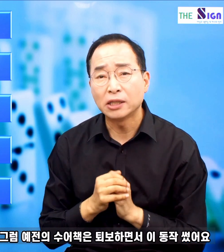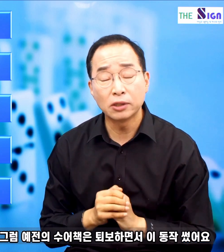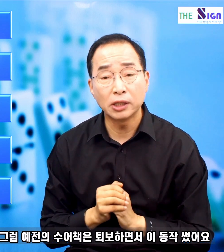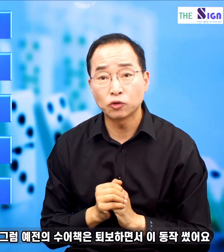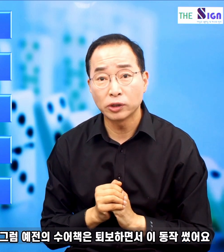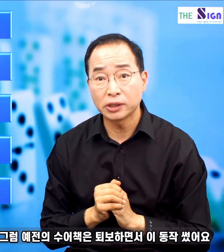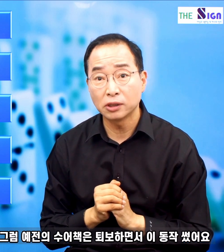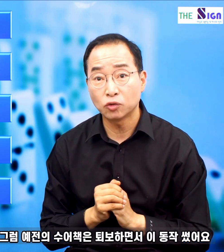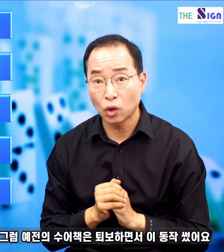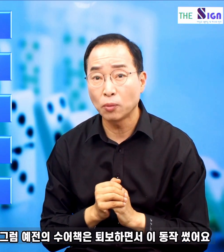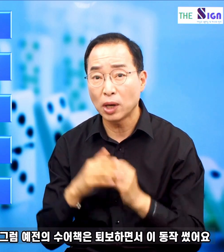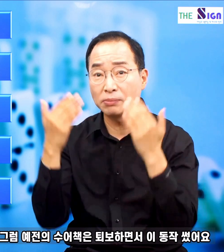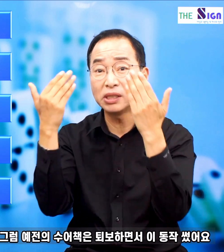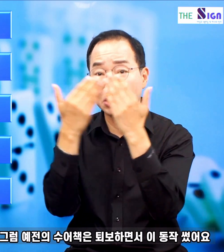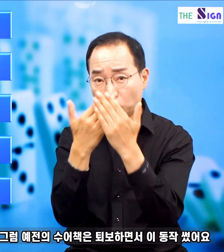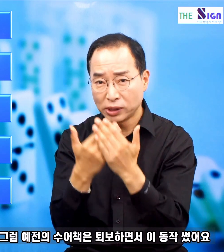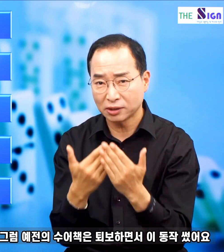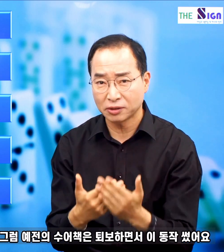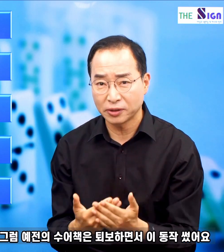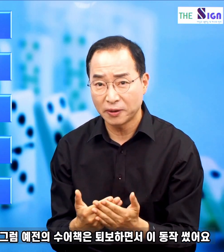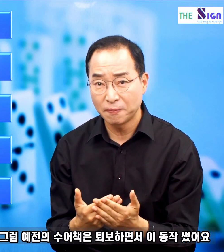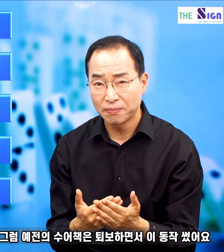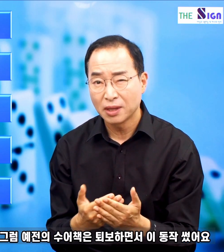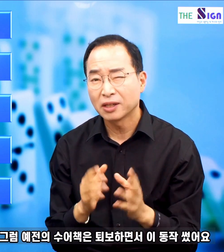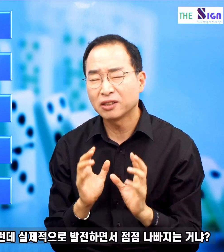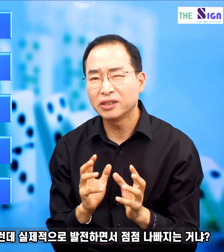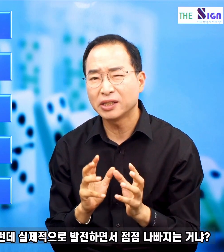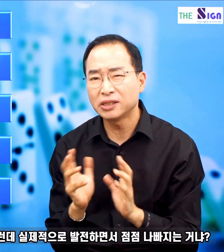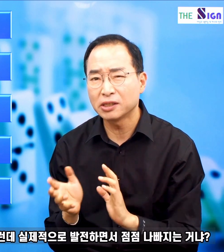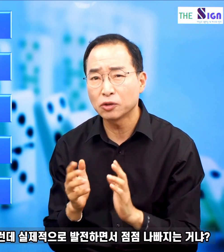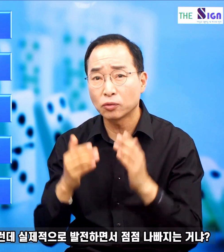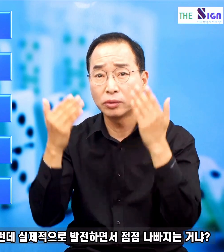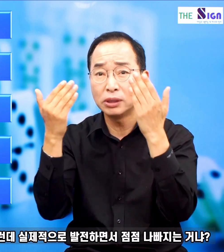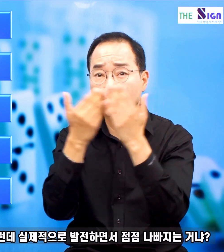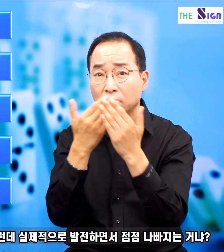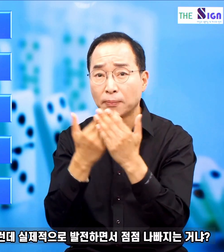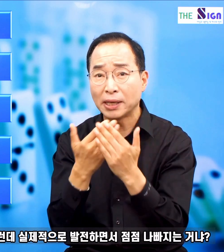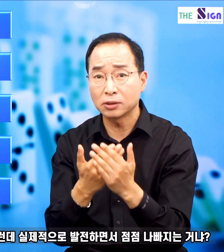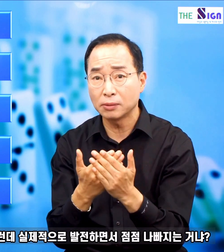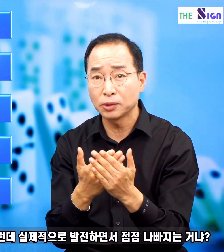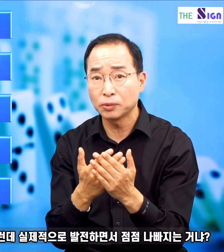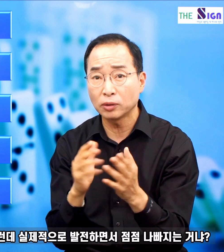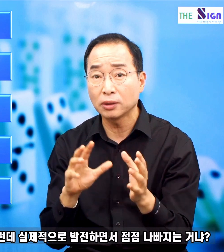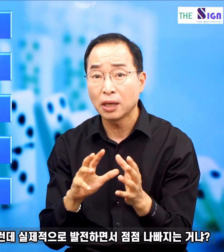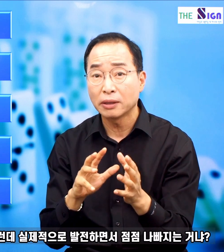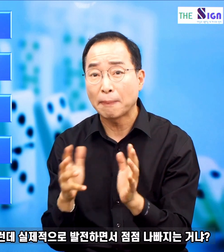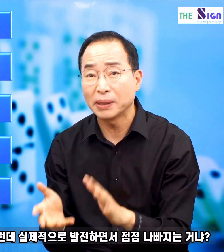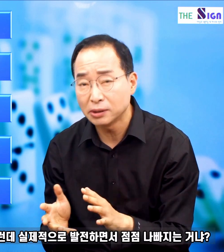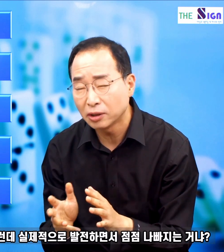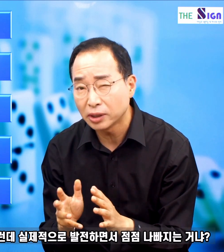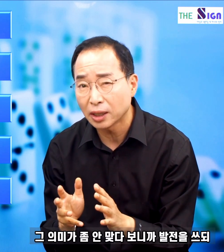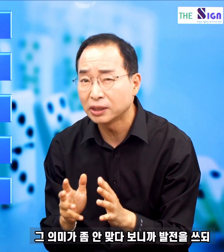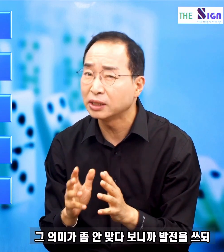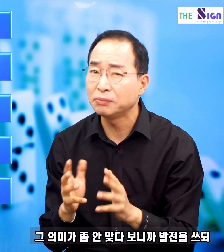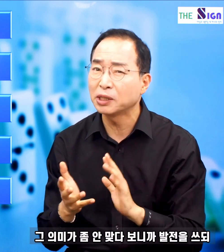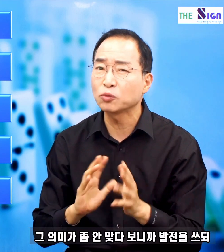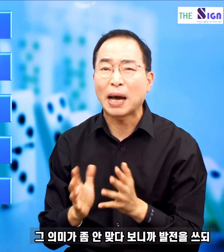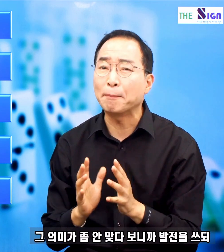예전의 수어책은 퇴보하면서 이 동작 썼어요. 그런데 실질적으로 이거는 발전하면 좀 더 나빠지는 거냐? 그 의미가 좀 안